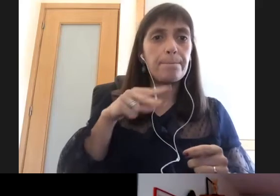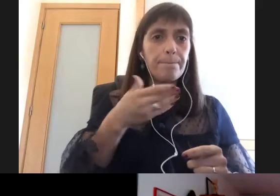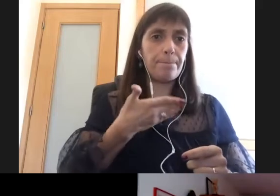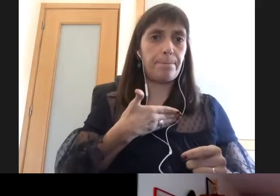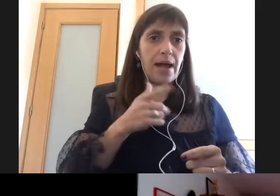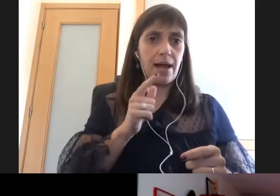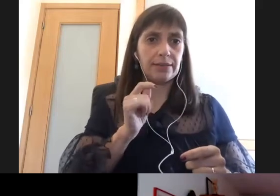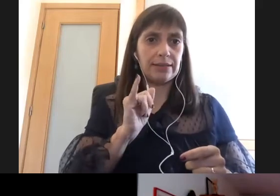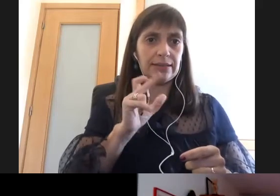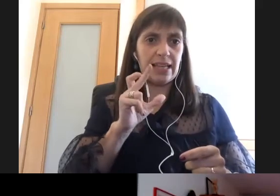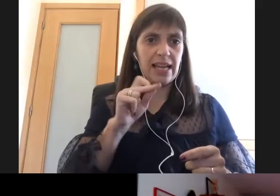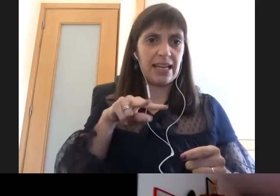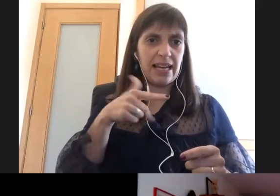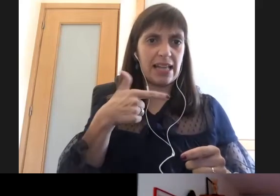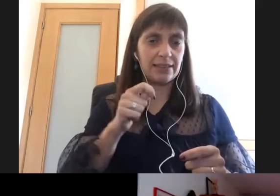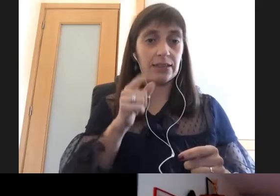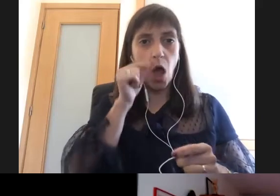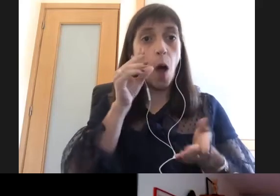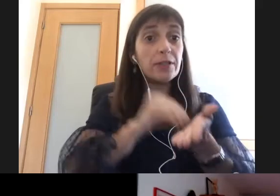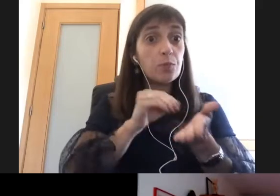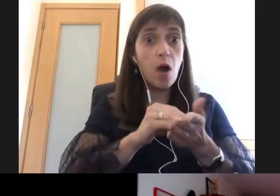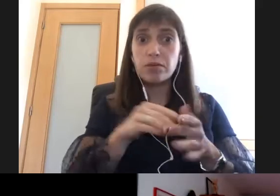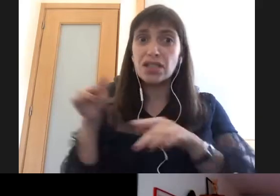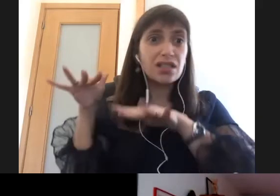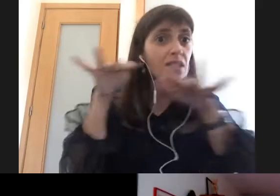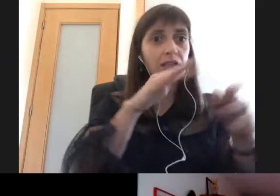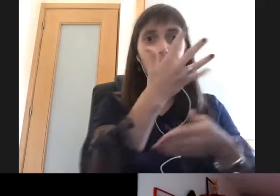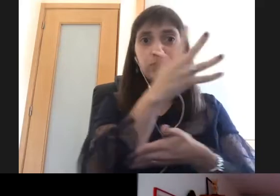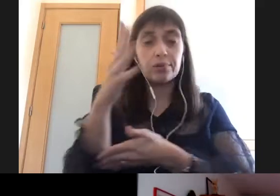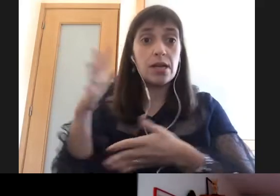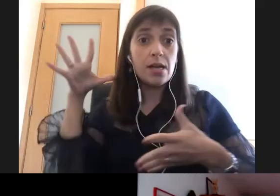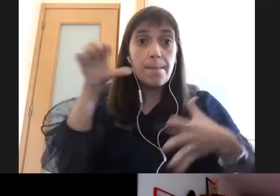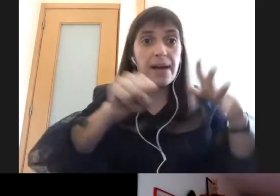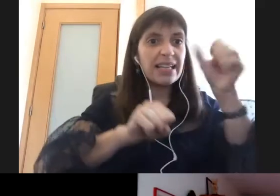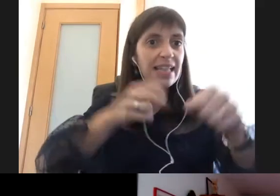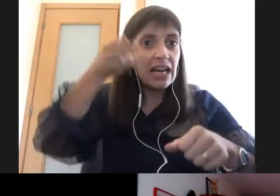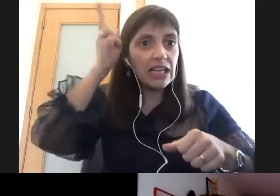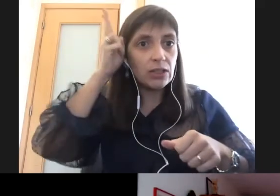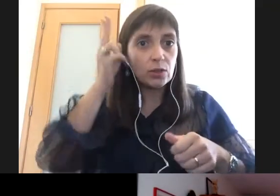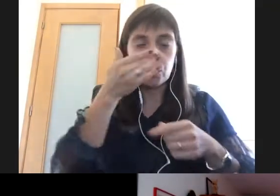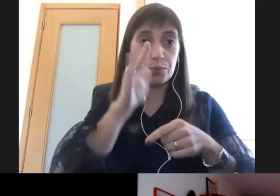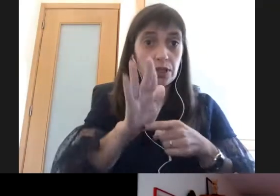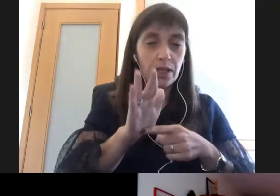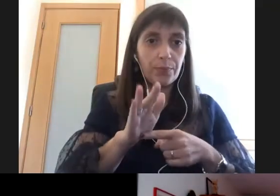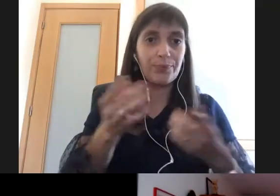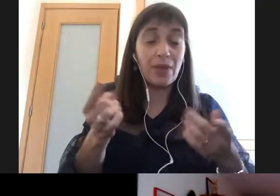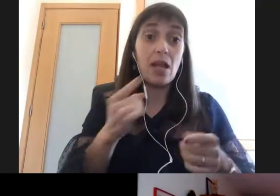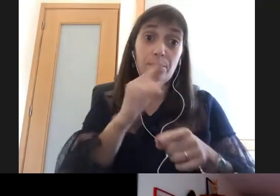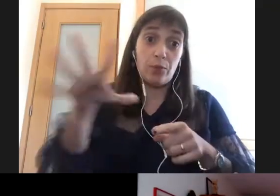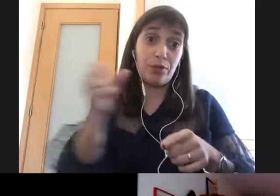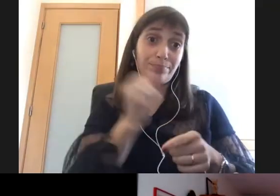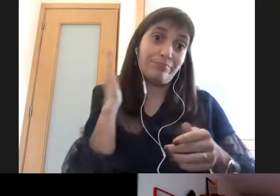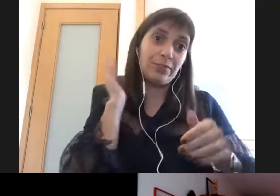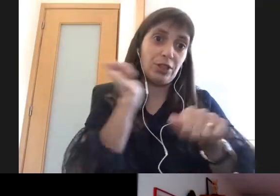brutalizados, que se lançavam ao mato para caçar índios indígenas, para escravizar e para